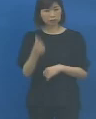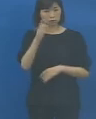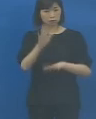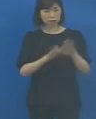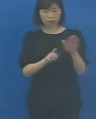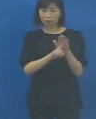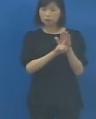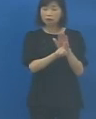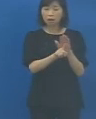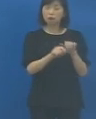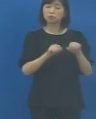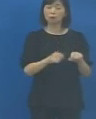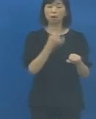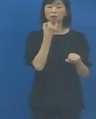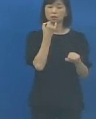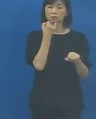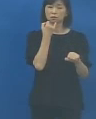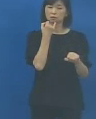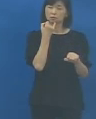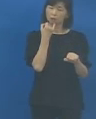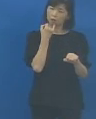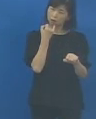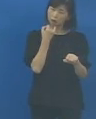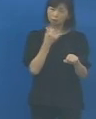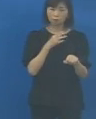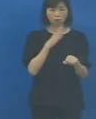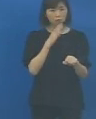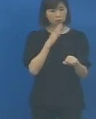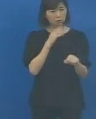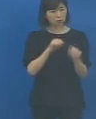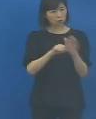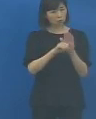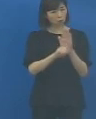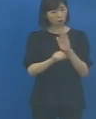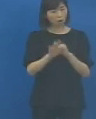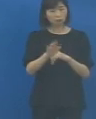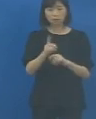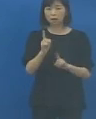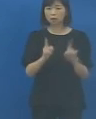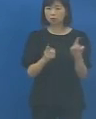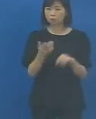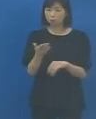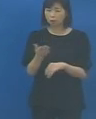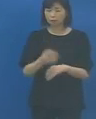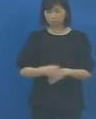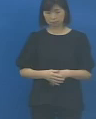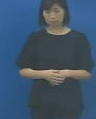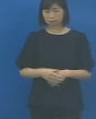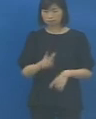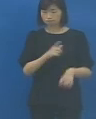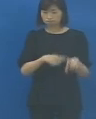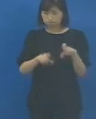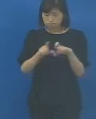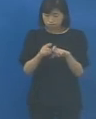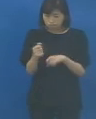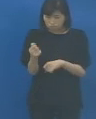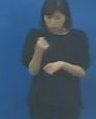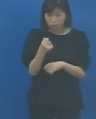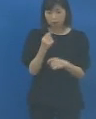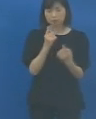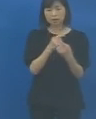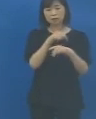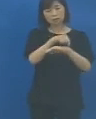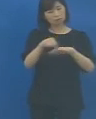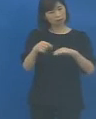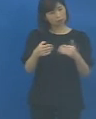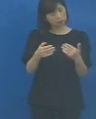やればいいということで果たして効果が上がるのだろうか、その辺はもっと踏み込んだ対策が必要なのではない